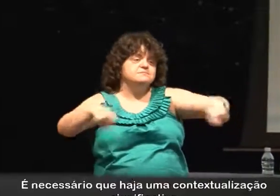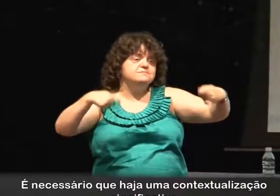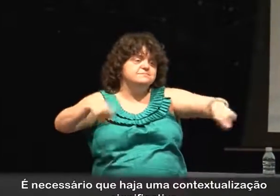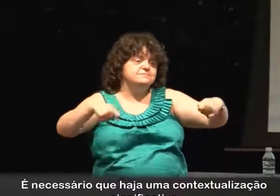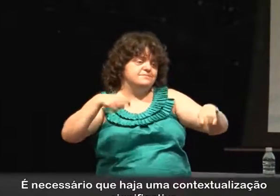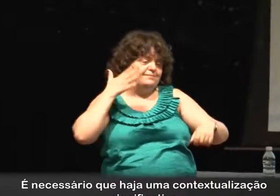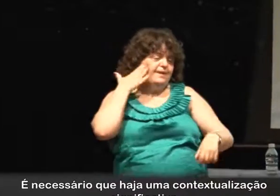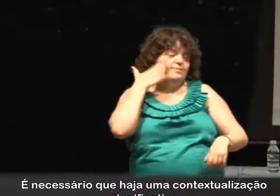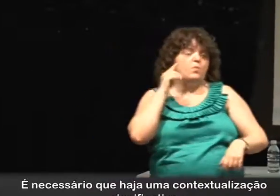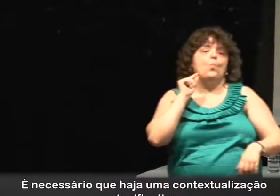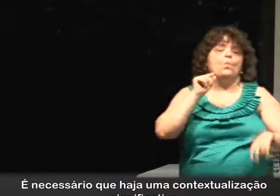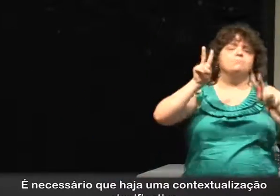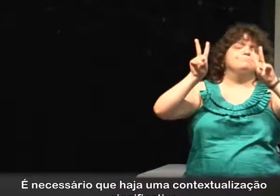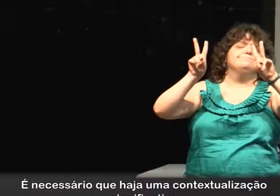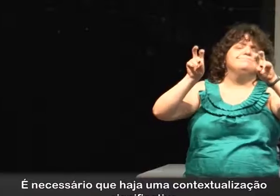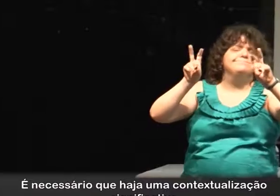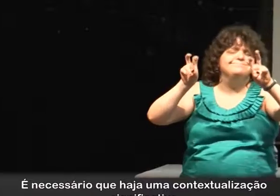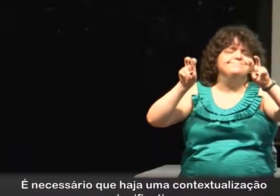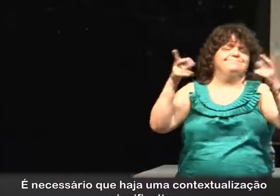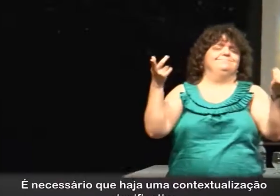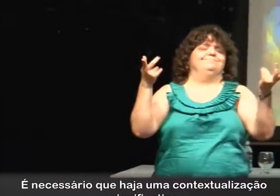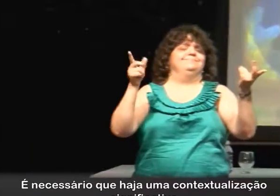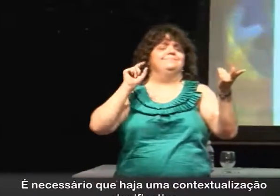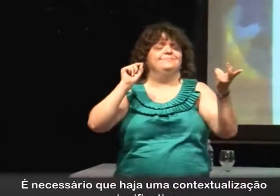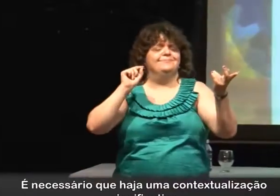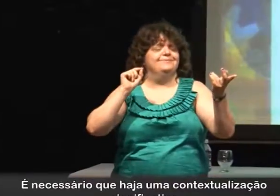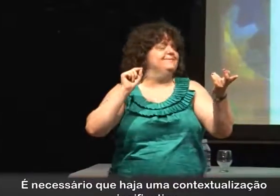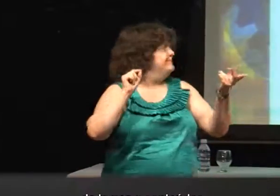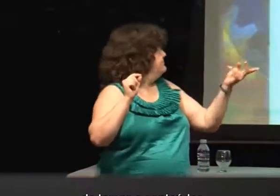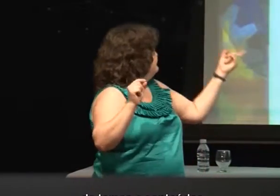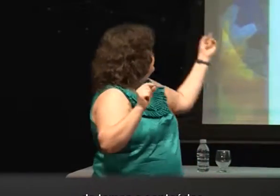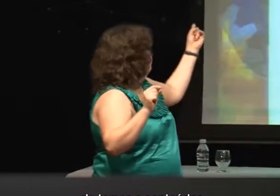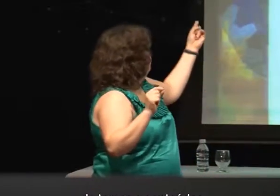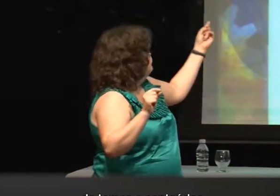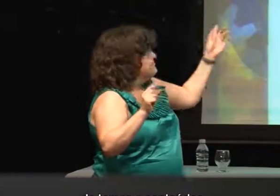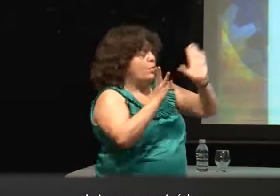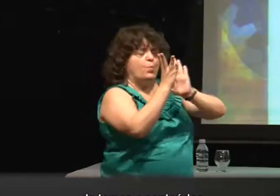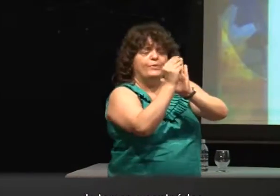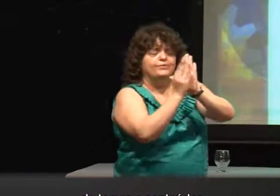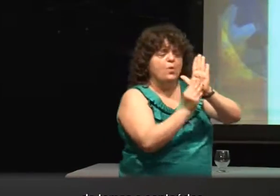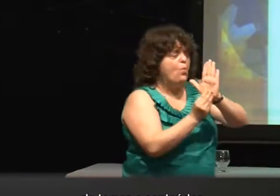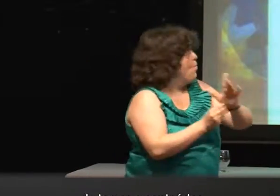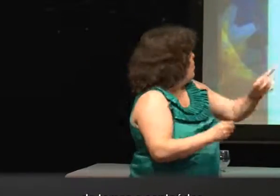É necessário que haja uma contextualização significativa de temas e conteúdos.